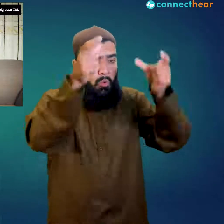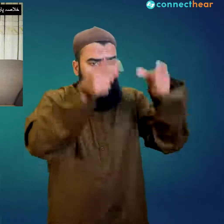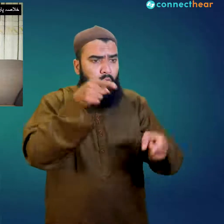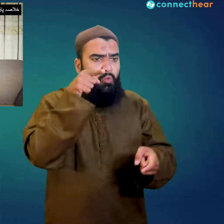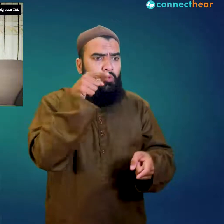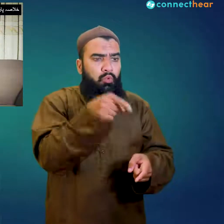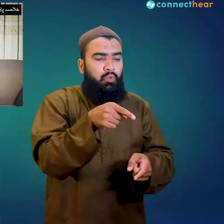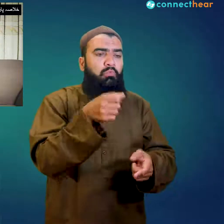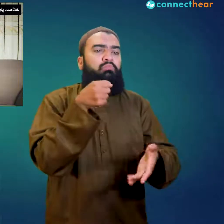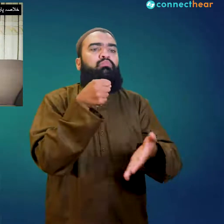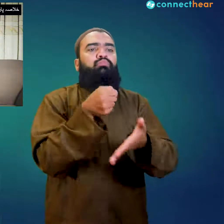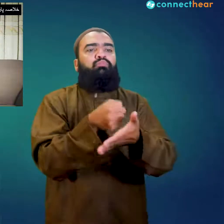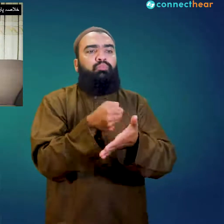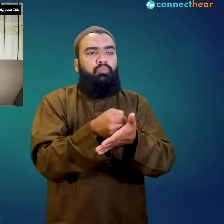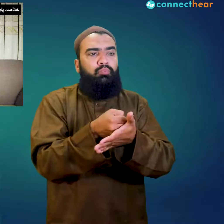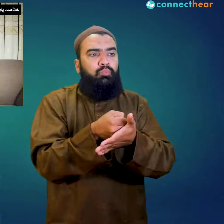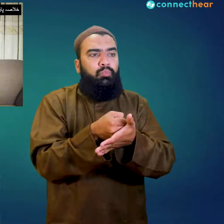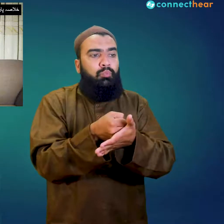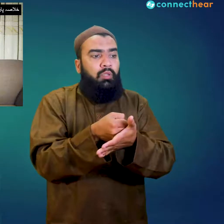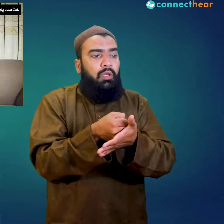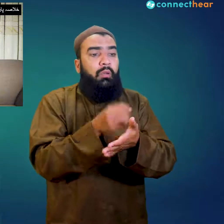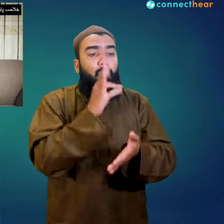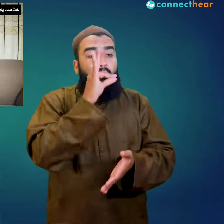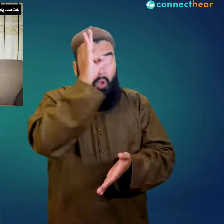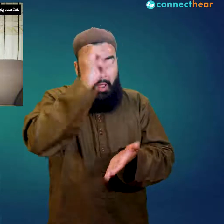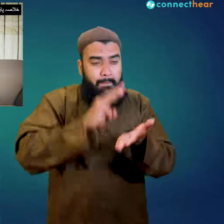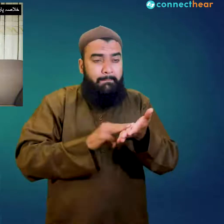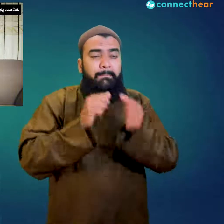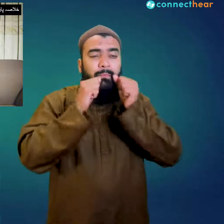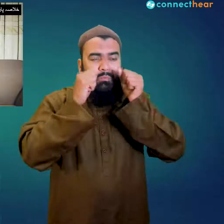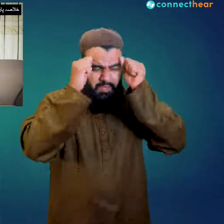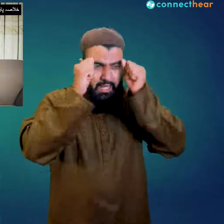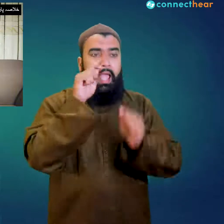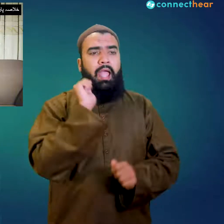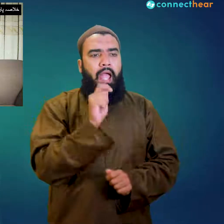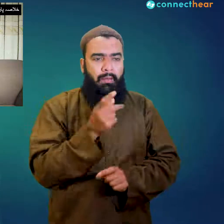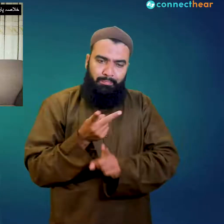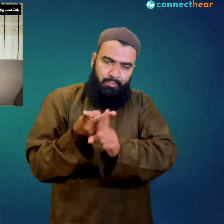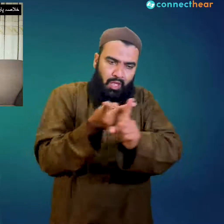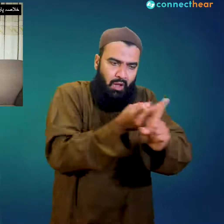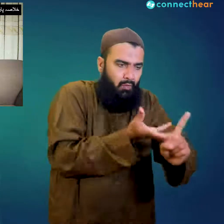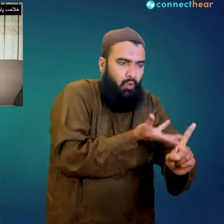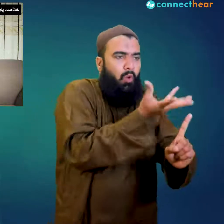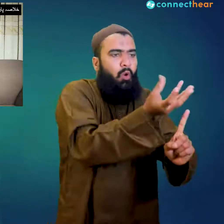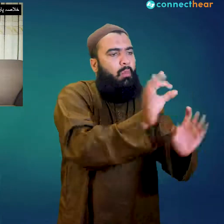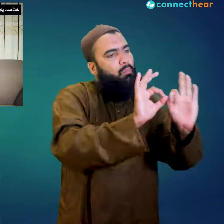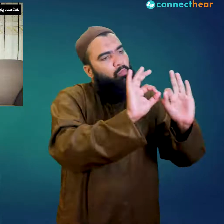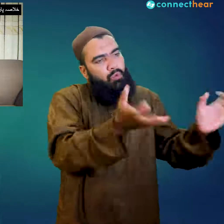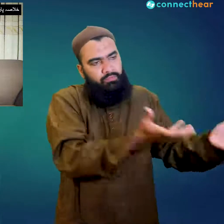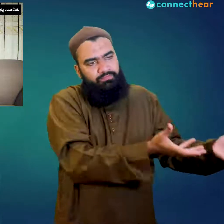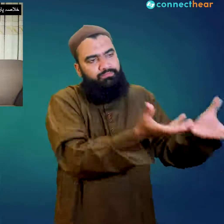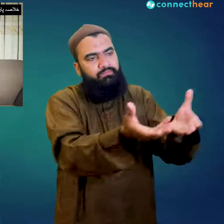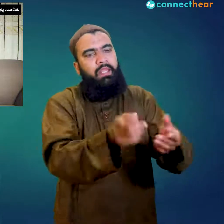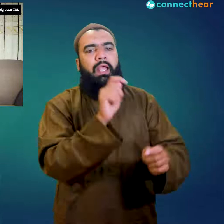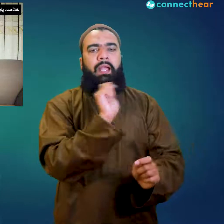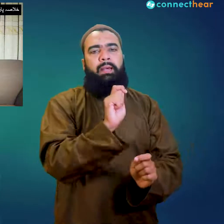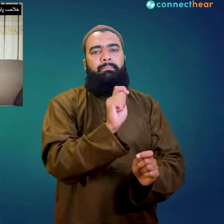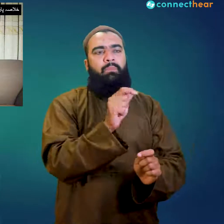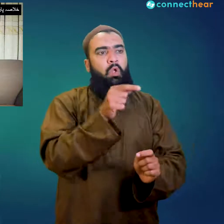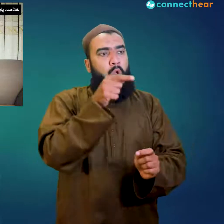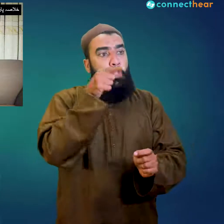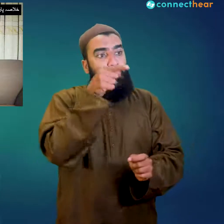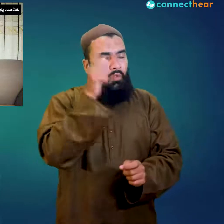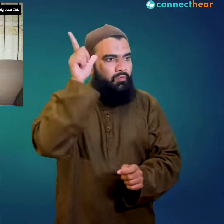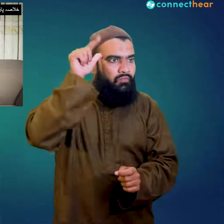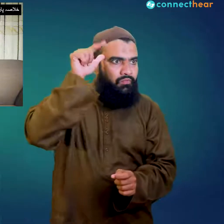موت ایک نہ ایک دن مقرر ہے اور وہ اللہ کے حکم سے آنے والی ہے، اور وہ ایک لمحہ، ایک گھڑی آگے پیچھے نہیں